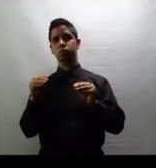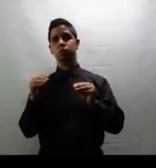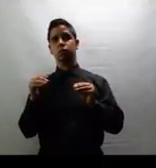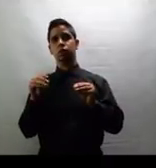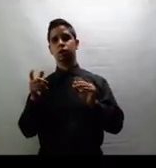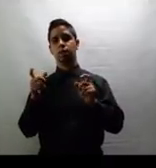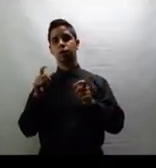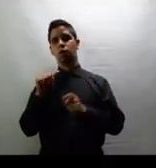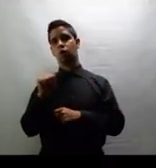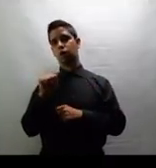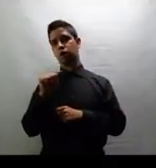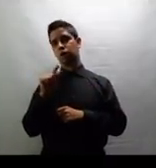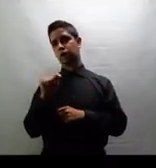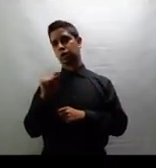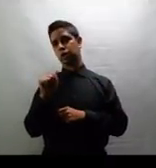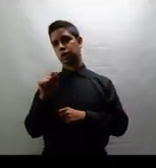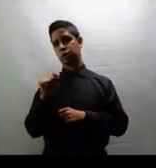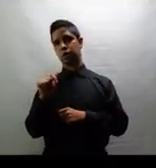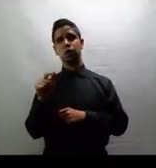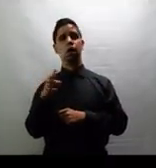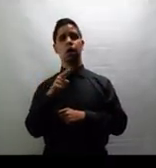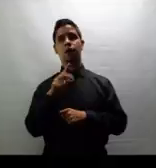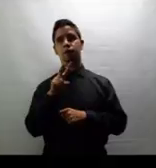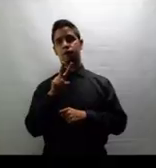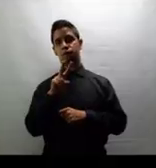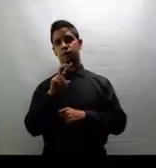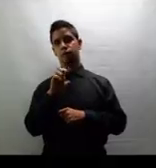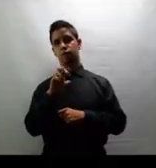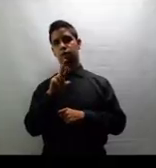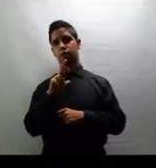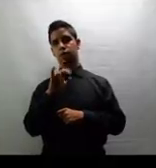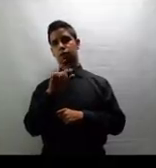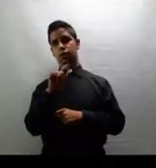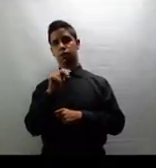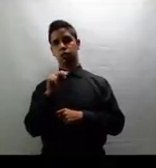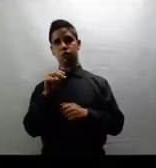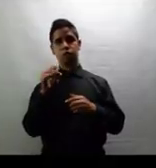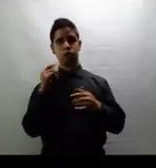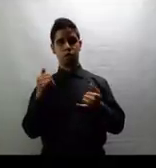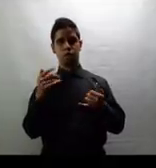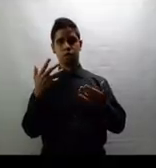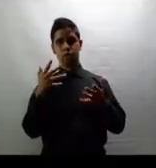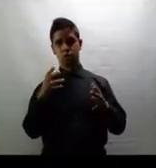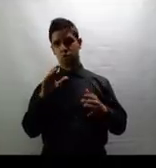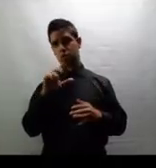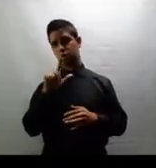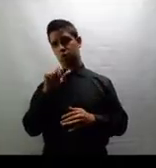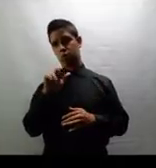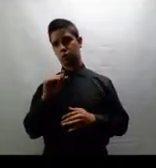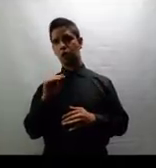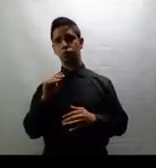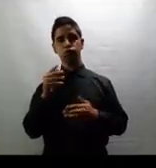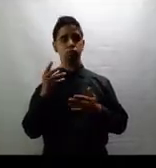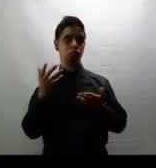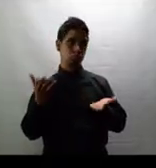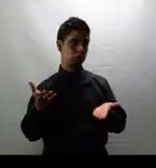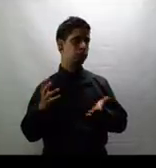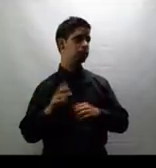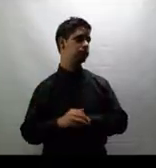haití antiguo de quien fuera a otras compañías y terminó en claro que bueno pues